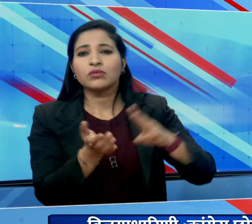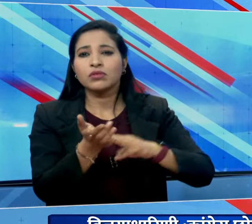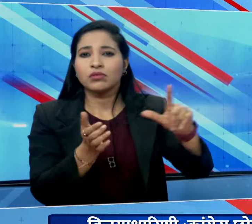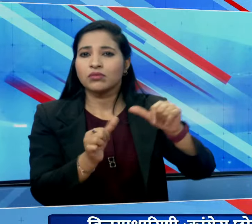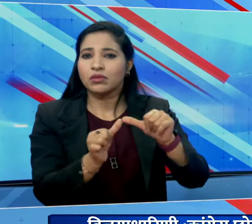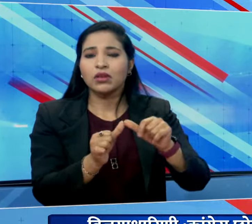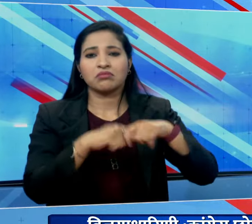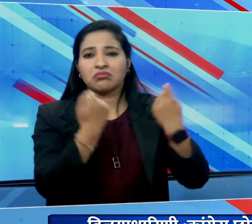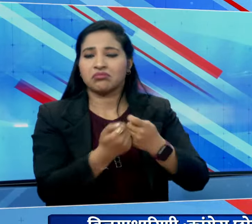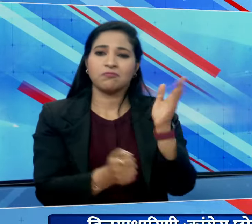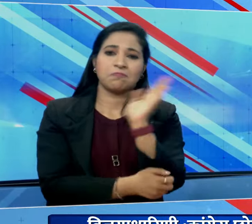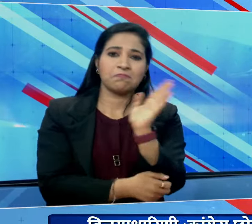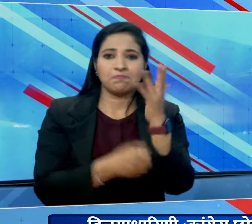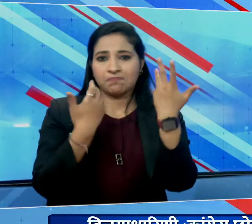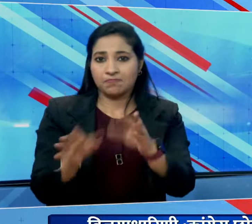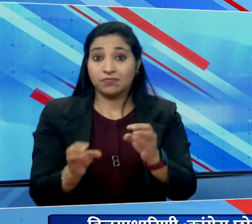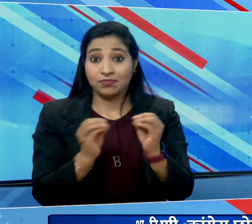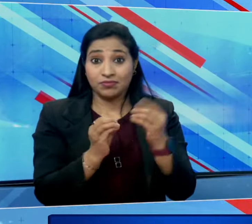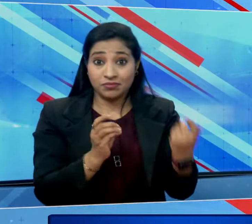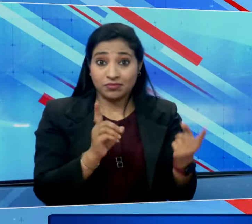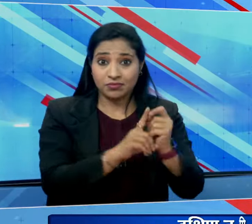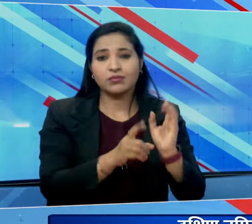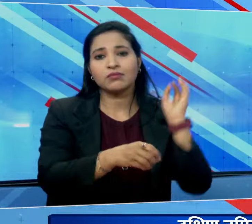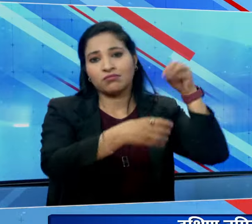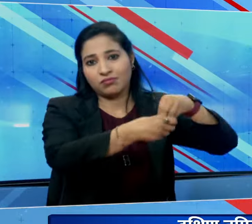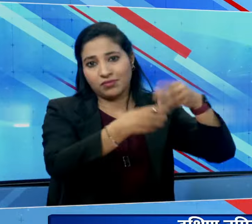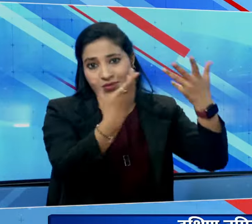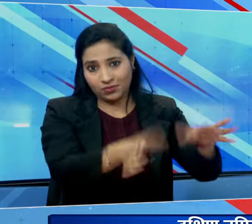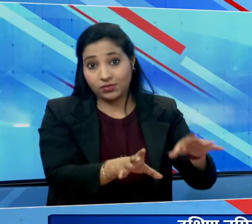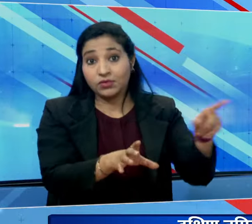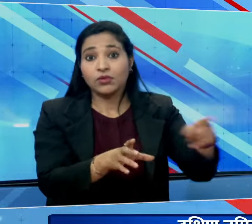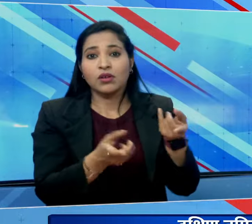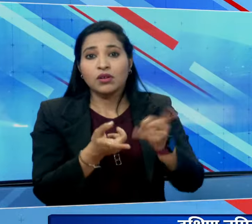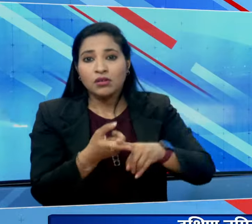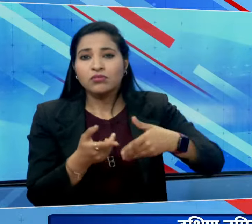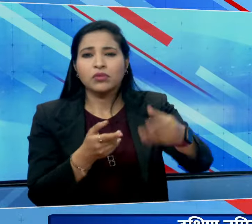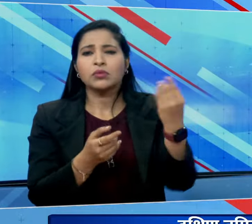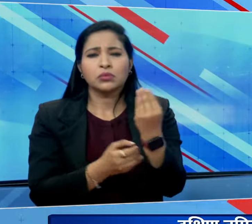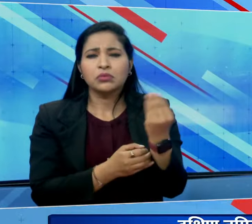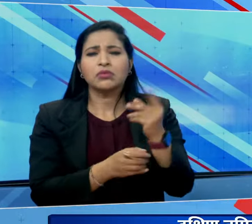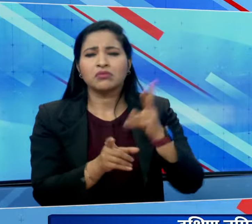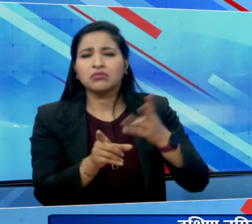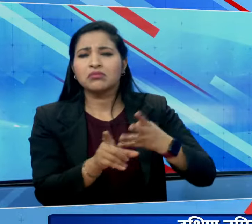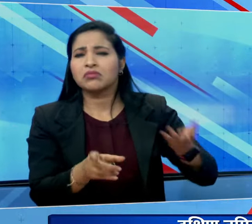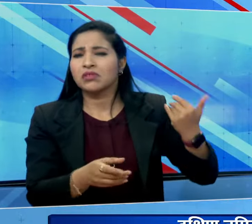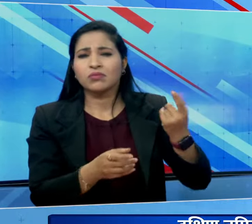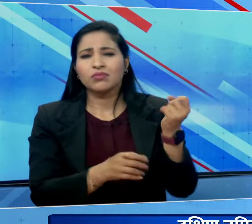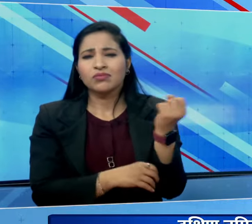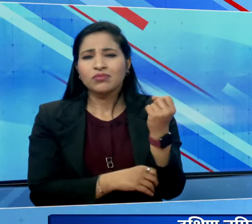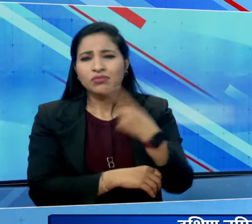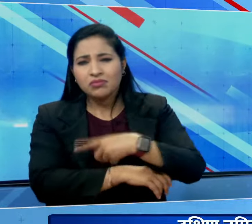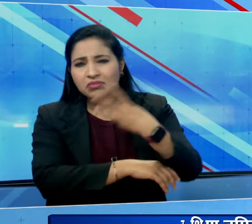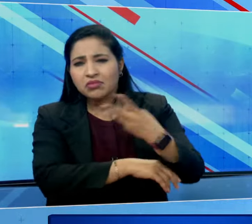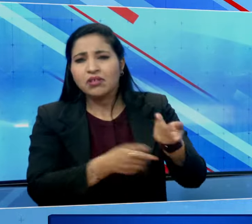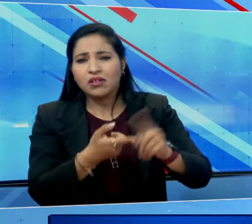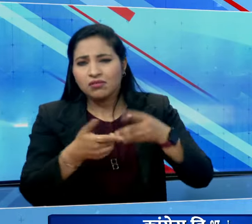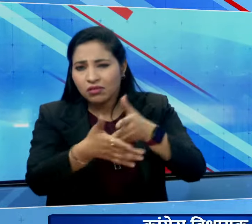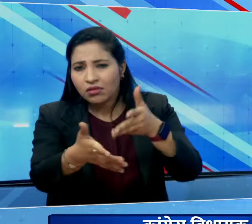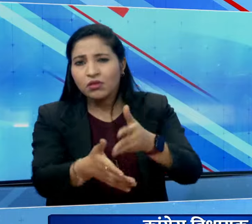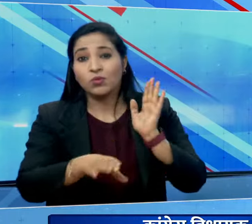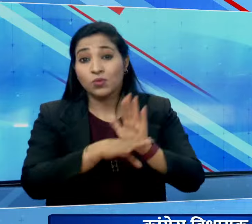को अलविदा कहते हुए बीजेपी का दामन थाम लिया उन्हें लेकर पिछले कुछ दिनों से लगातार अटकलें लग रही थी उनके कांग्रेस